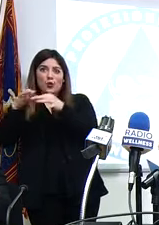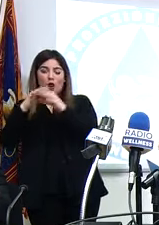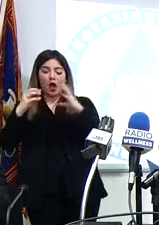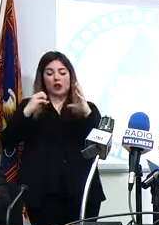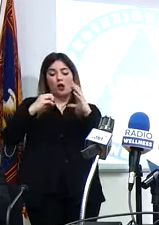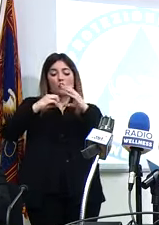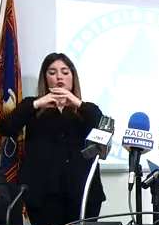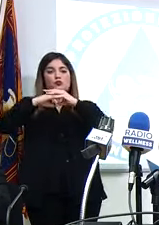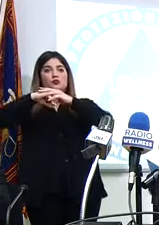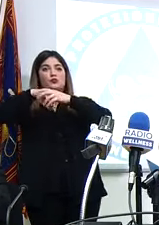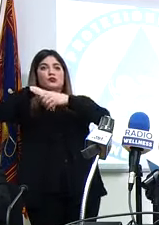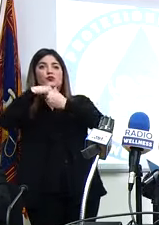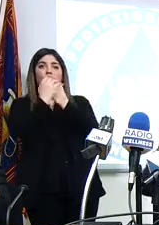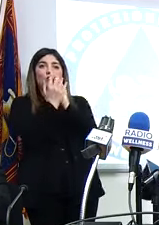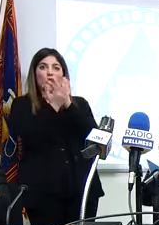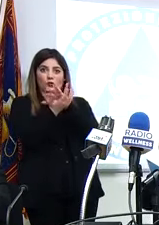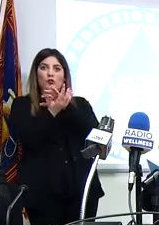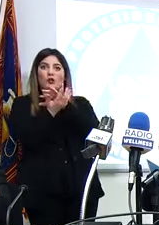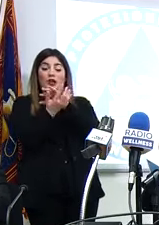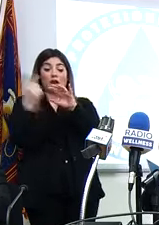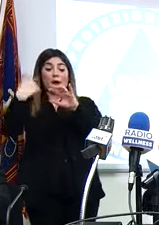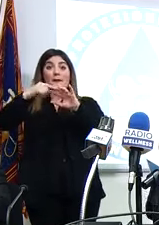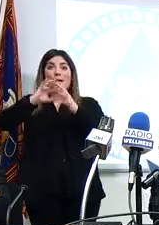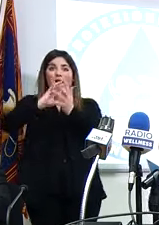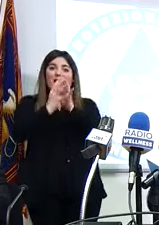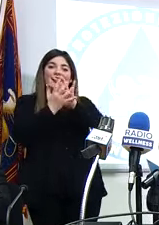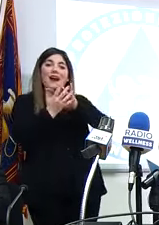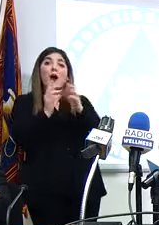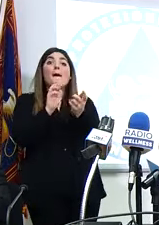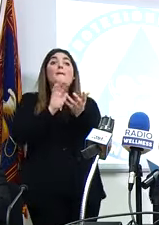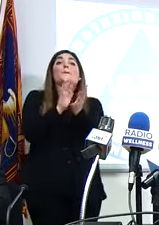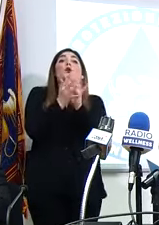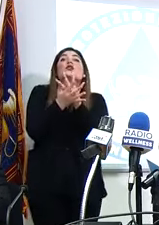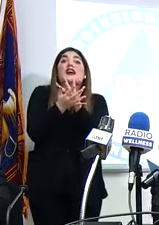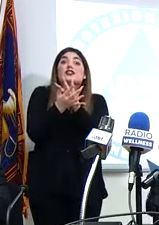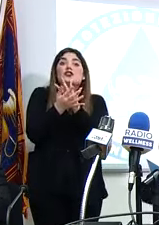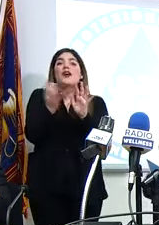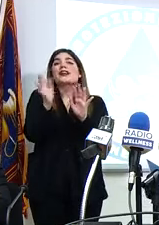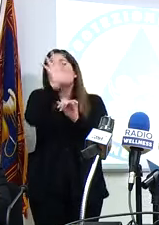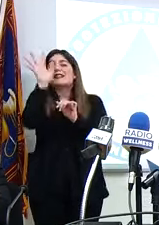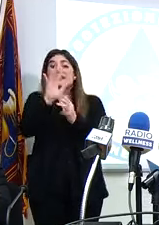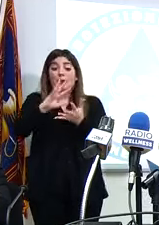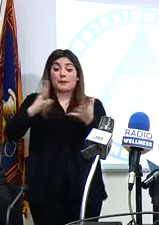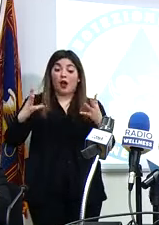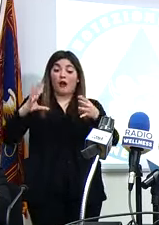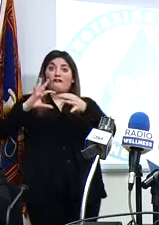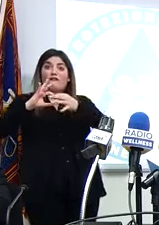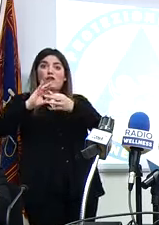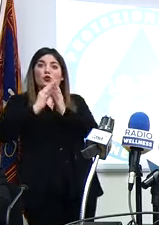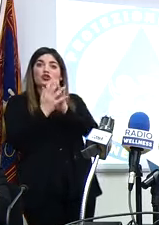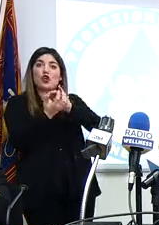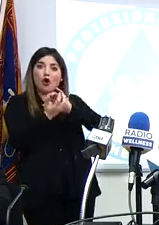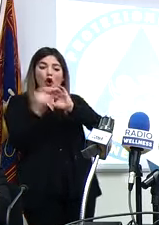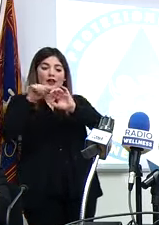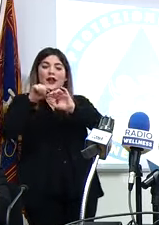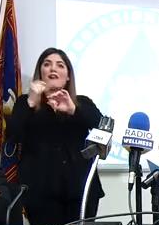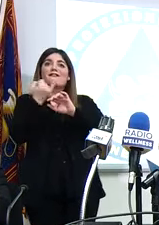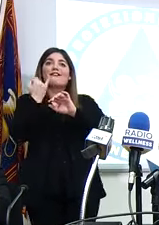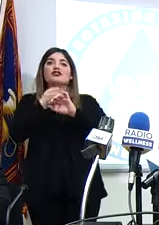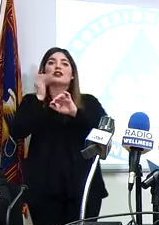questa seconda mutazione sembra favorire la fusione. Non sto a spiegarvi tanto il dettaglio. Che cos'ha in più la variante